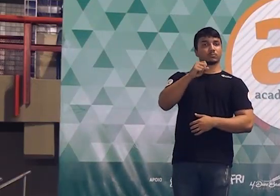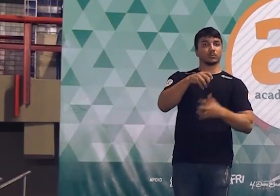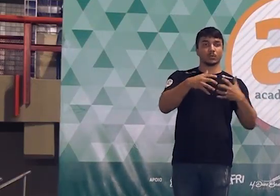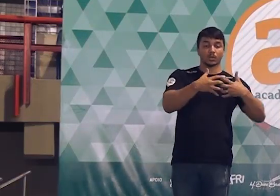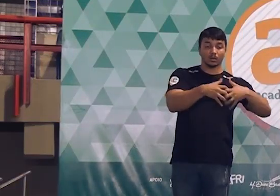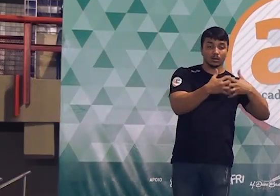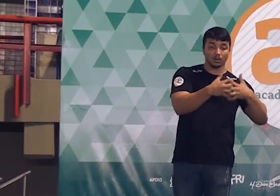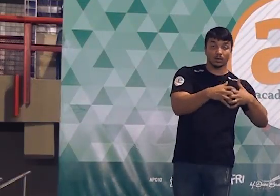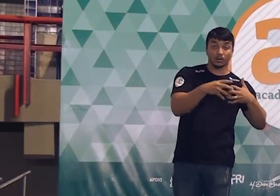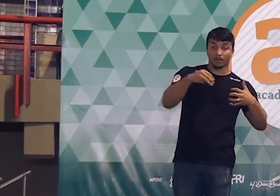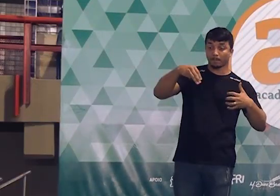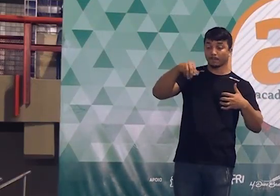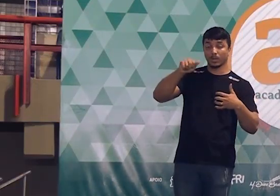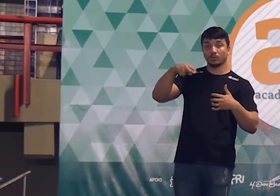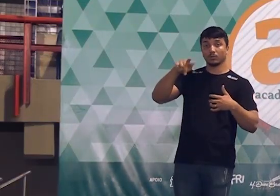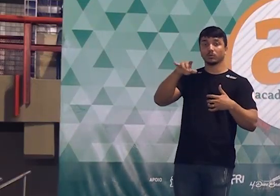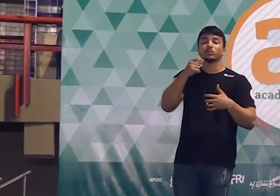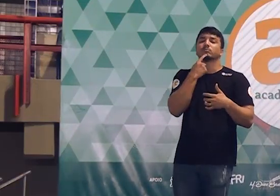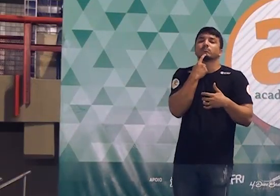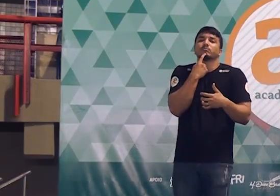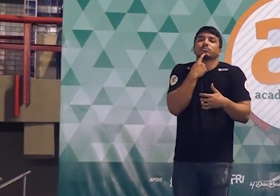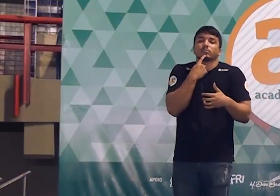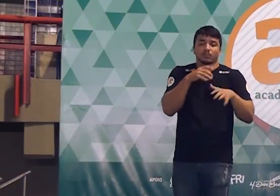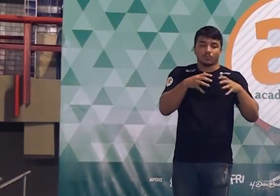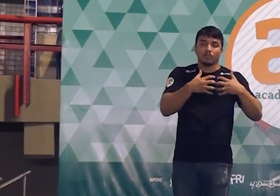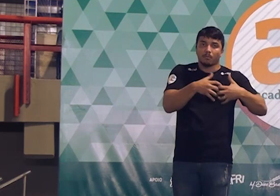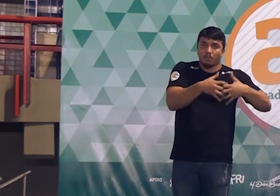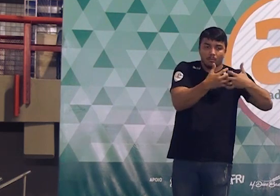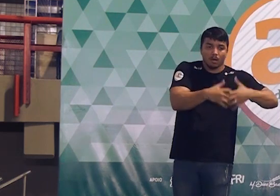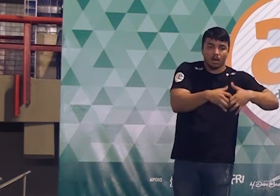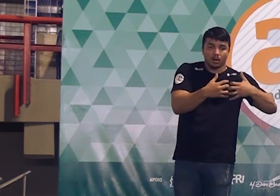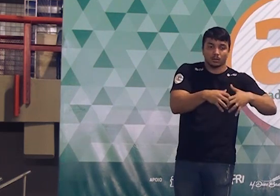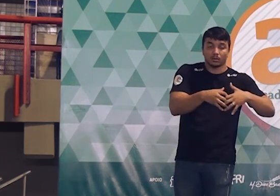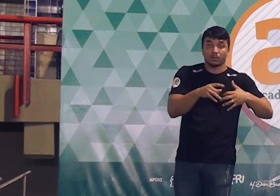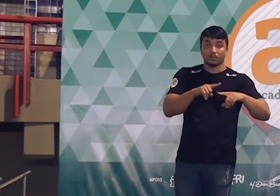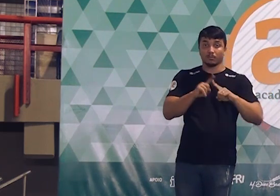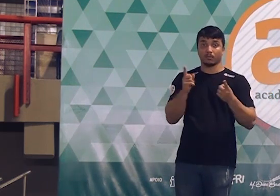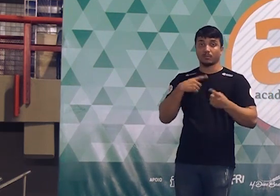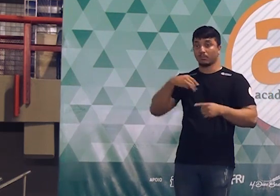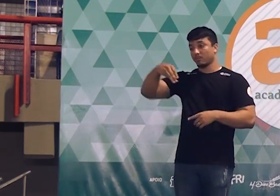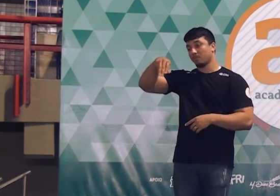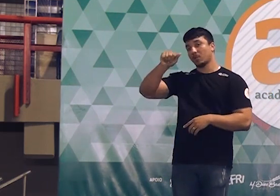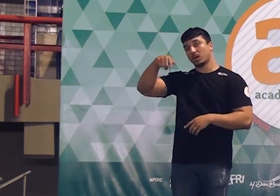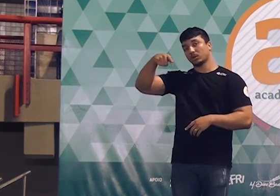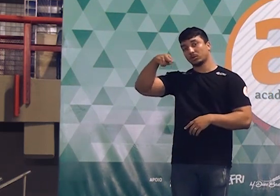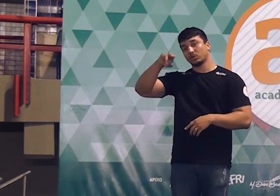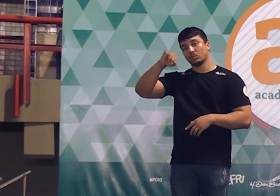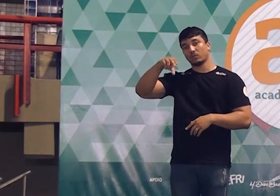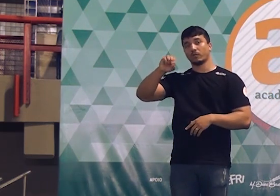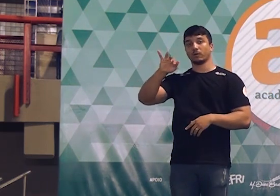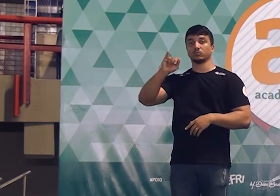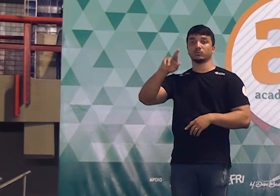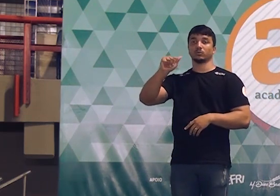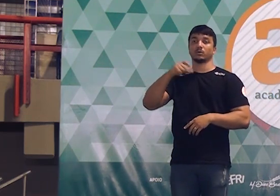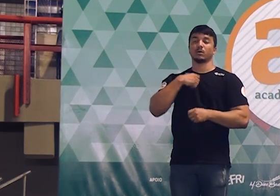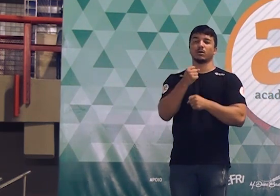Na manufatura tem um pouquinho de maquinário. Mas a maquinofatura, e aí eu já estou em